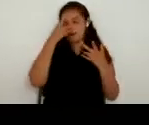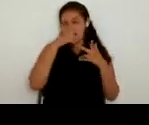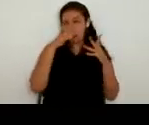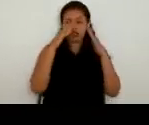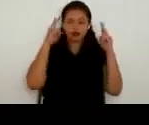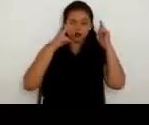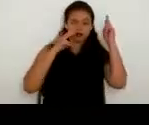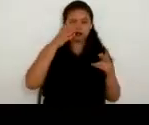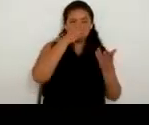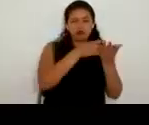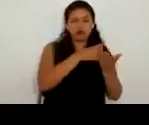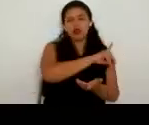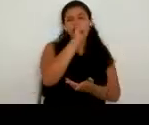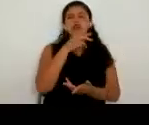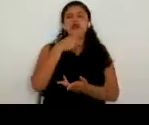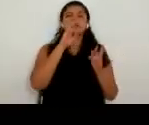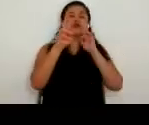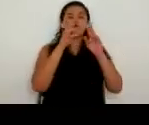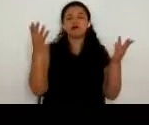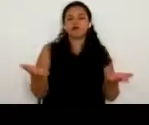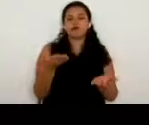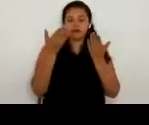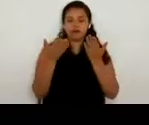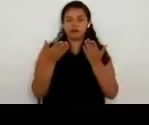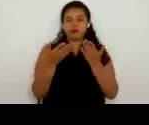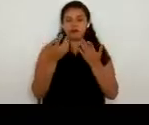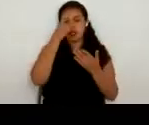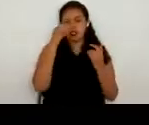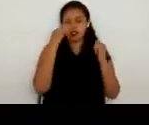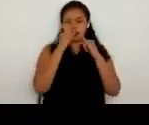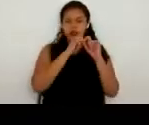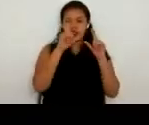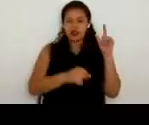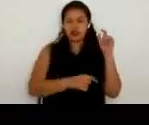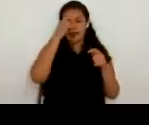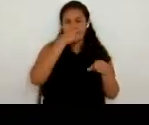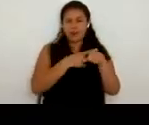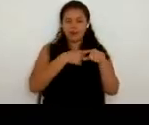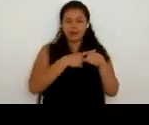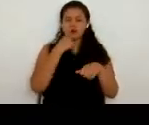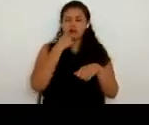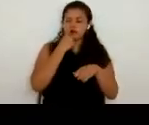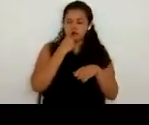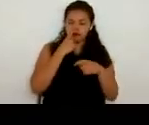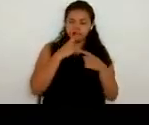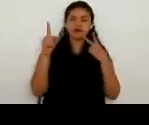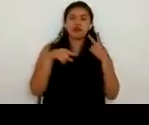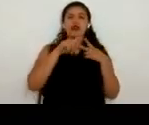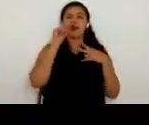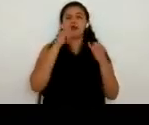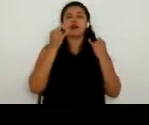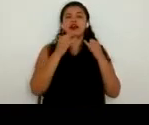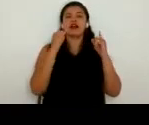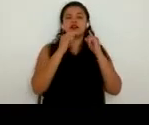luego comparamos los resultados obtenidos en el instituto nacional de enfermedades respiratorias como en el instituto nacional de